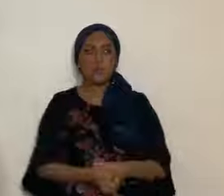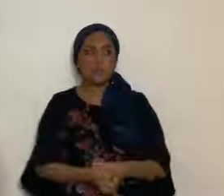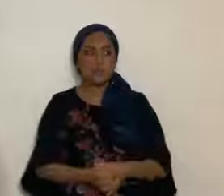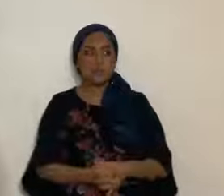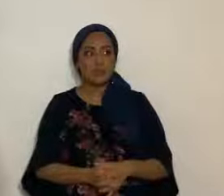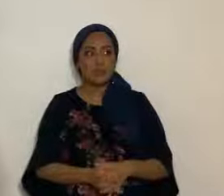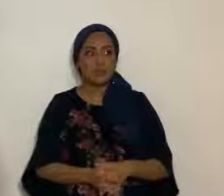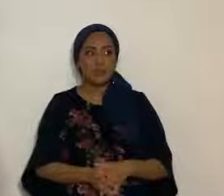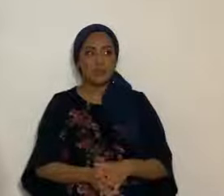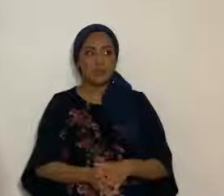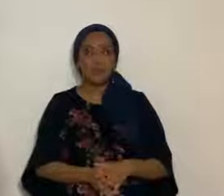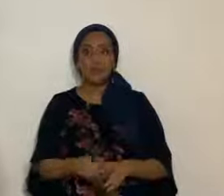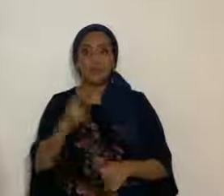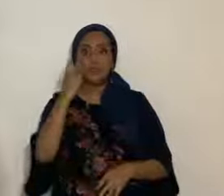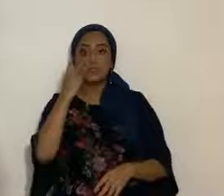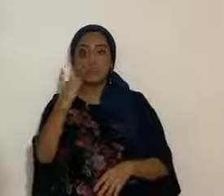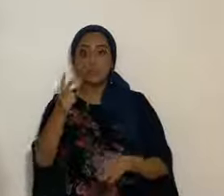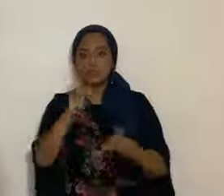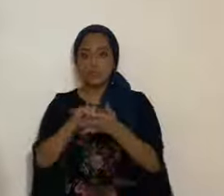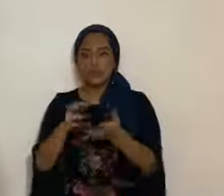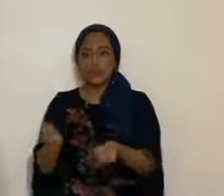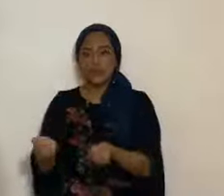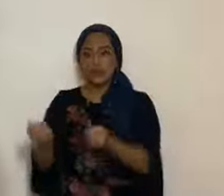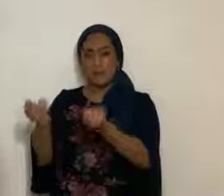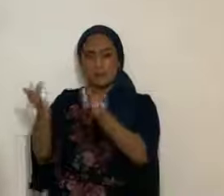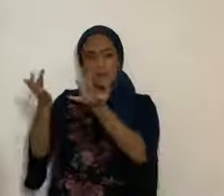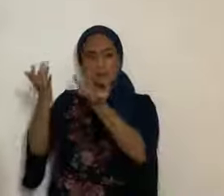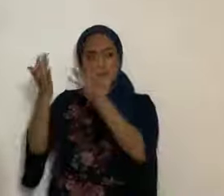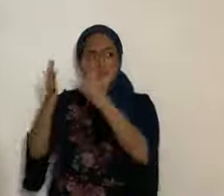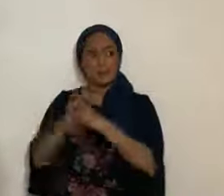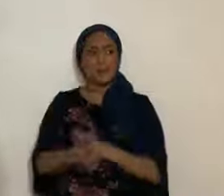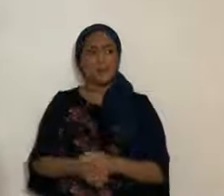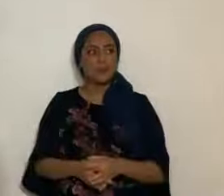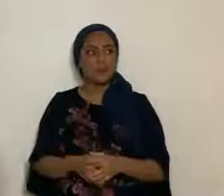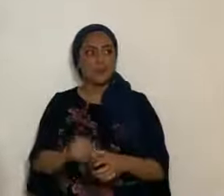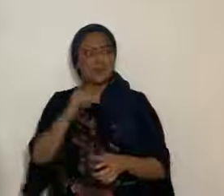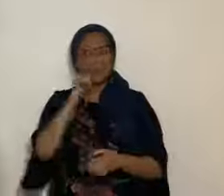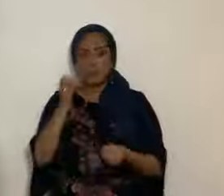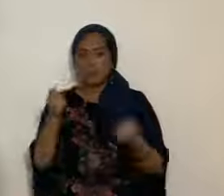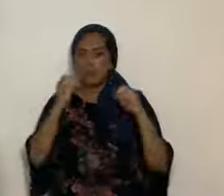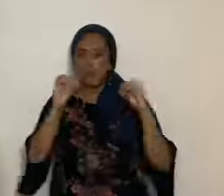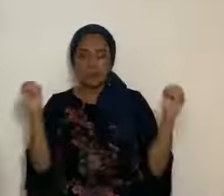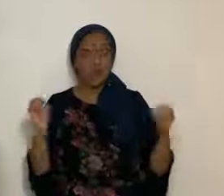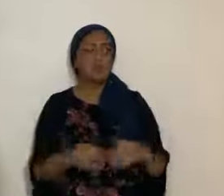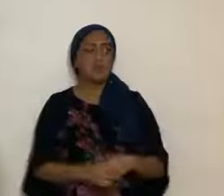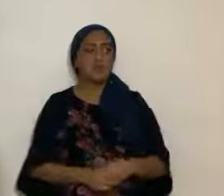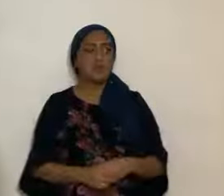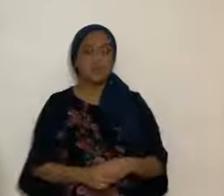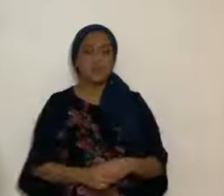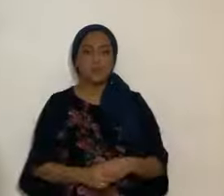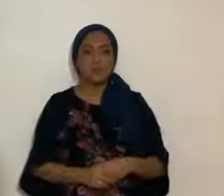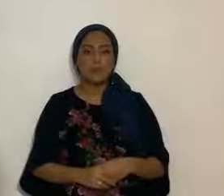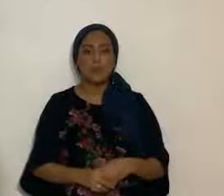él miró y vio que la zarza ardía en fuego y la zarza no se consumía. Entonces Moisés